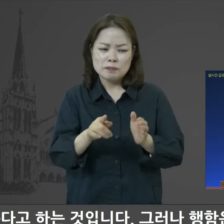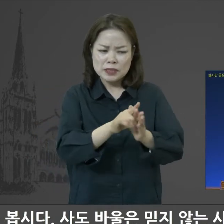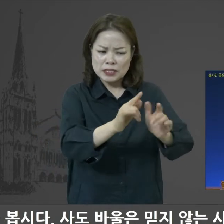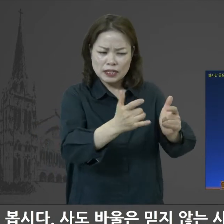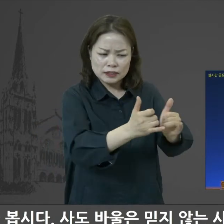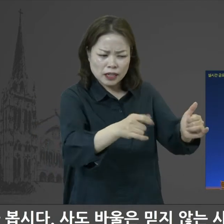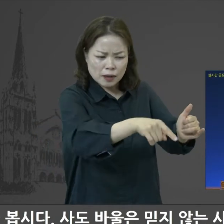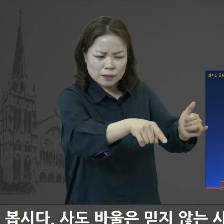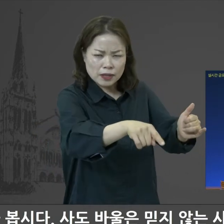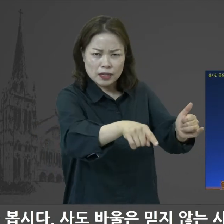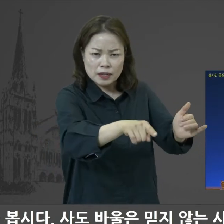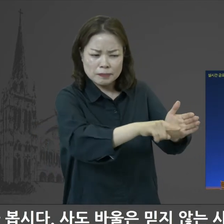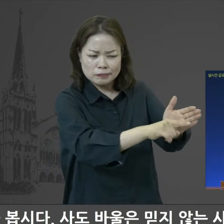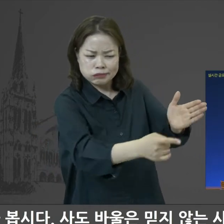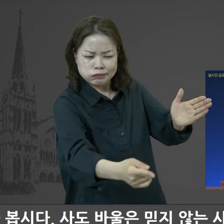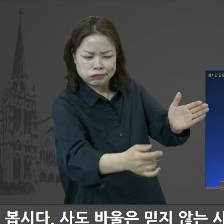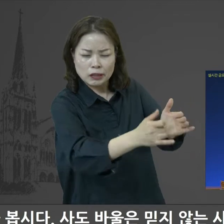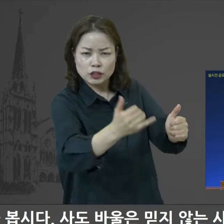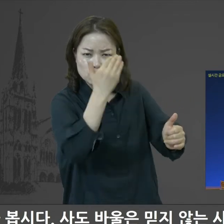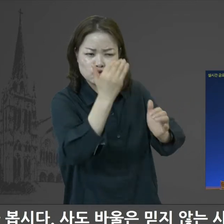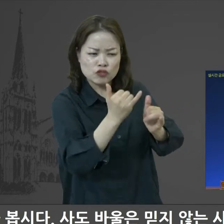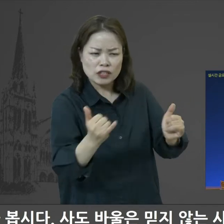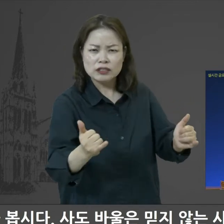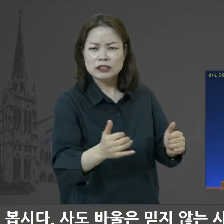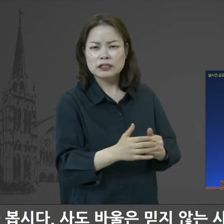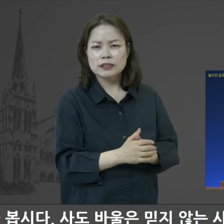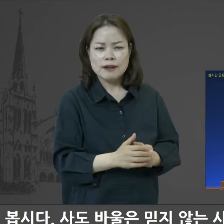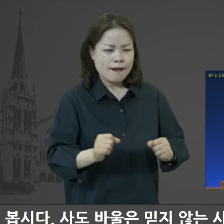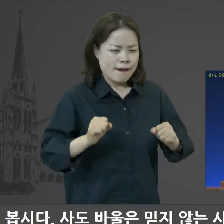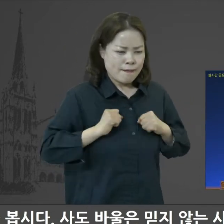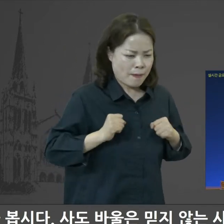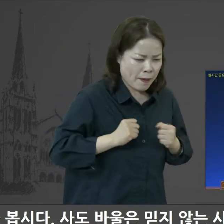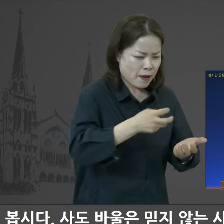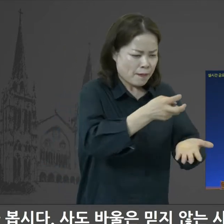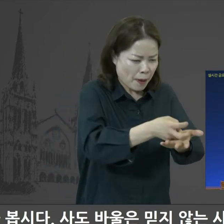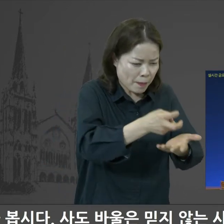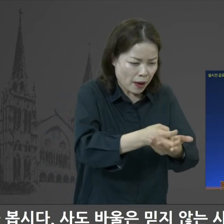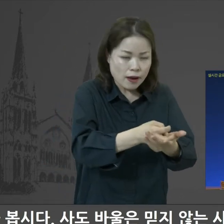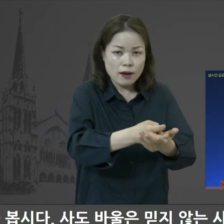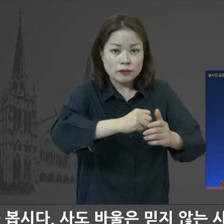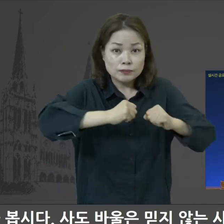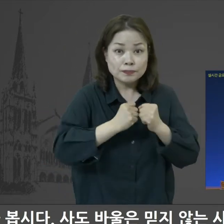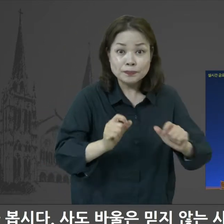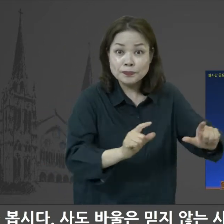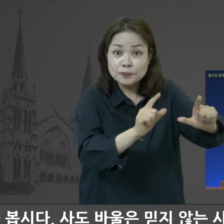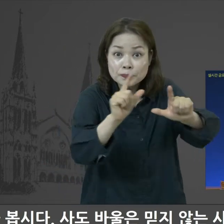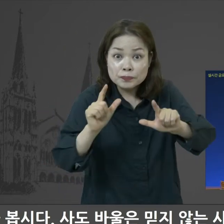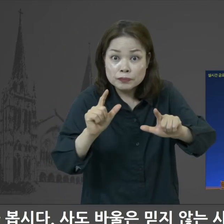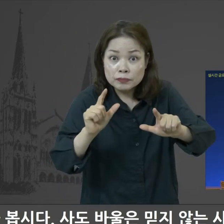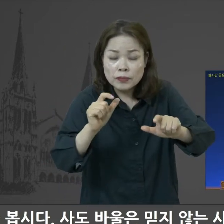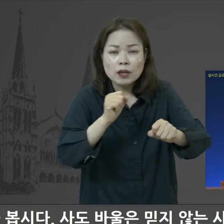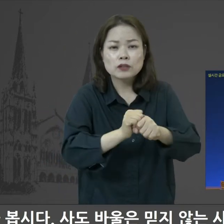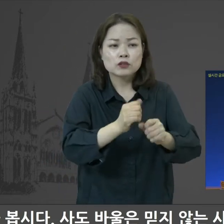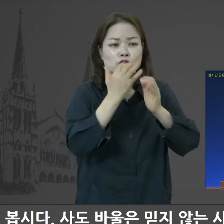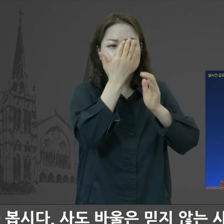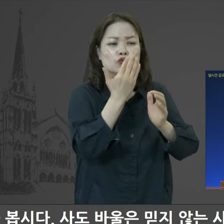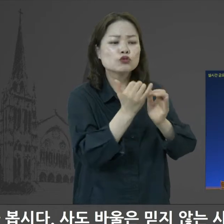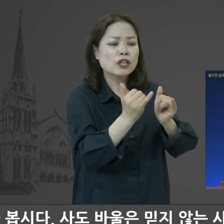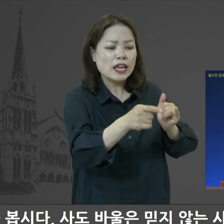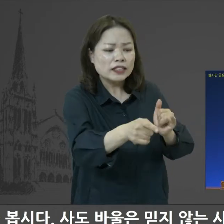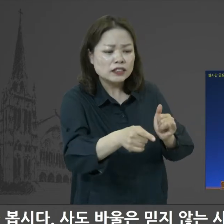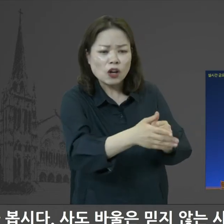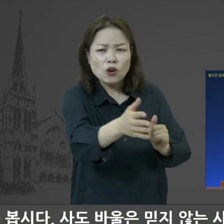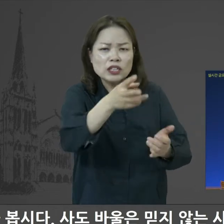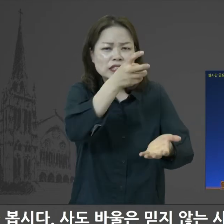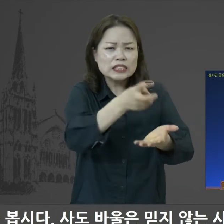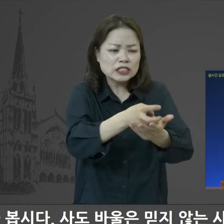않은 사람들에게, 특별히 유대인들은 얼마나 열심히 율법을 지키고 살았습니까? 그런 유대인들에게 너희가